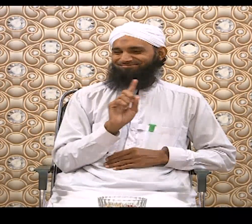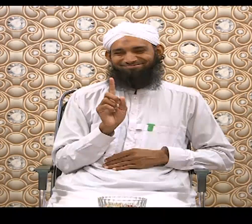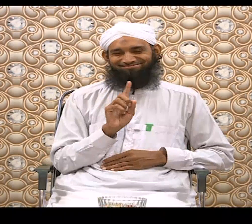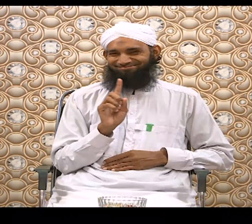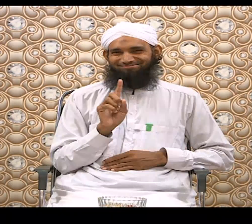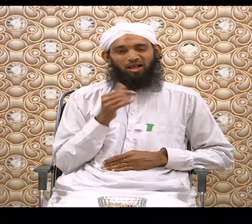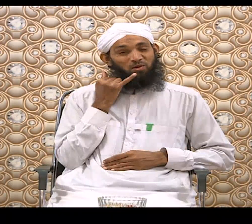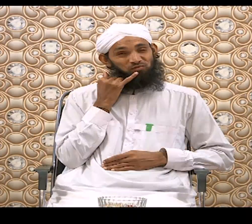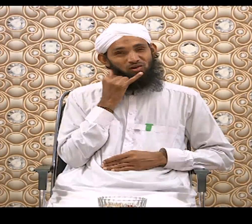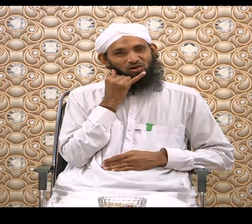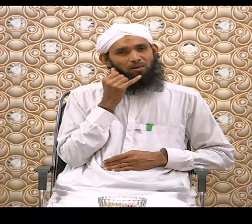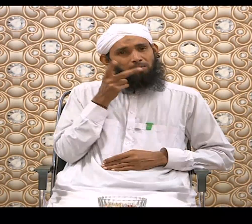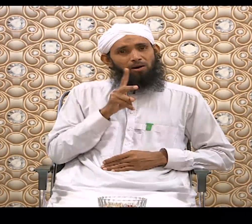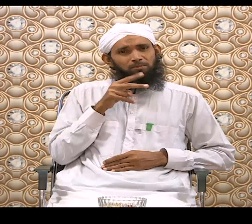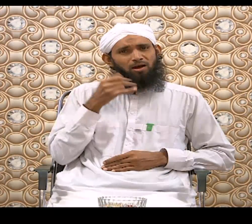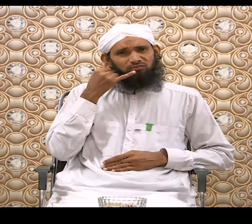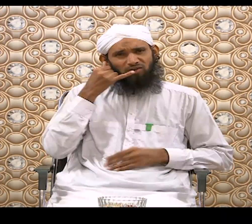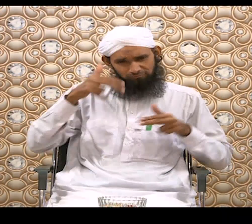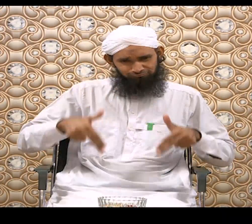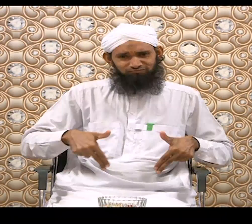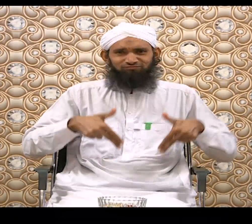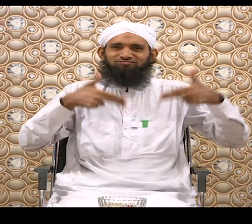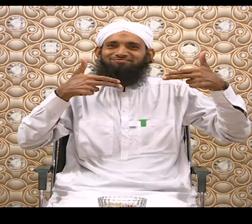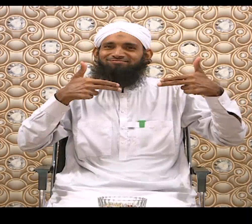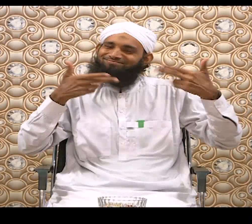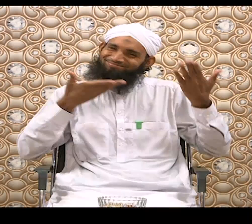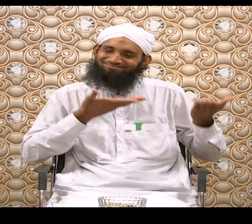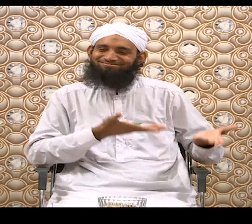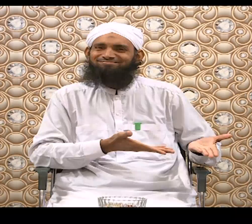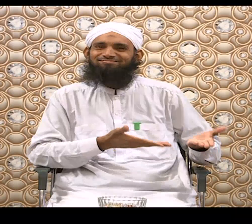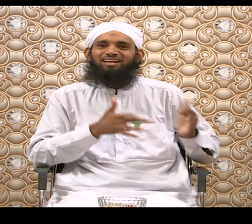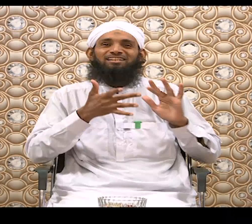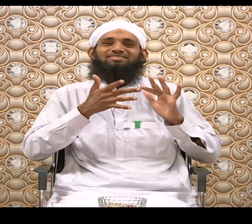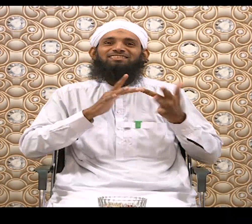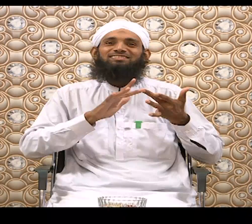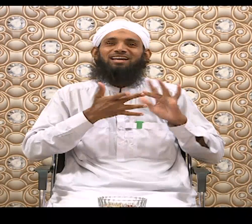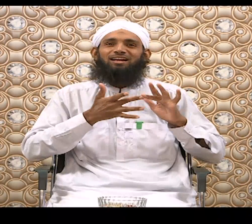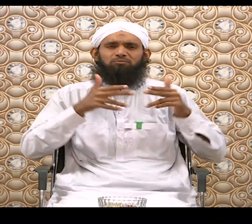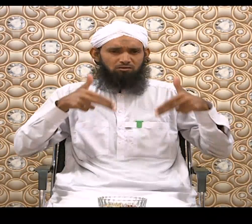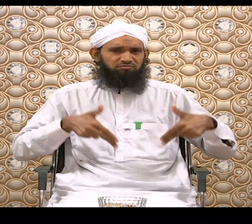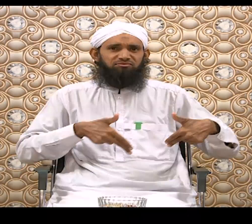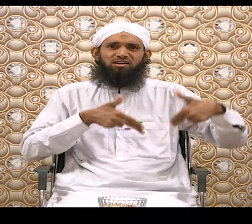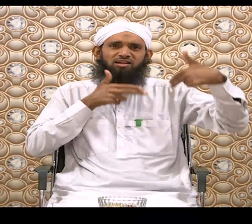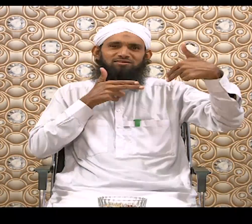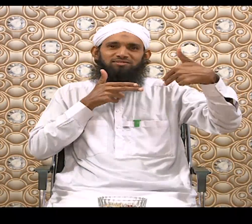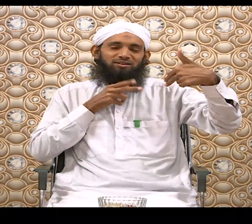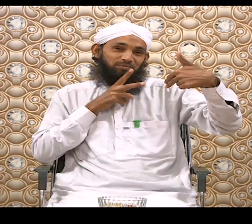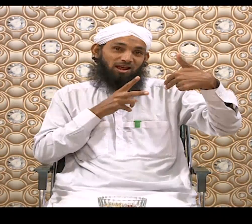دلائیں فون پر بات کریں جدید تیکنولوجی سے فائدہ اٹھاتے ہوئے انٹرنیٹ کے ذریعے ویڈیو کال پر ان کی زیارت